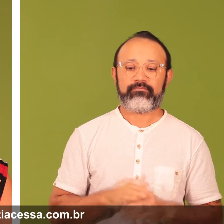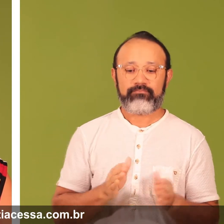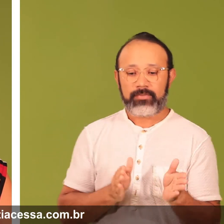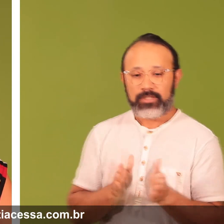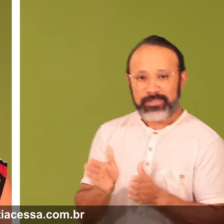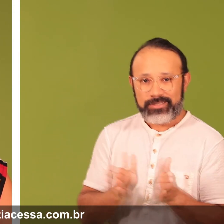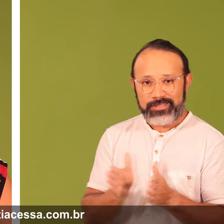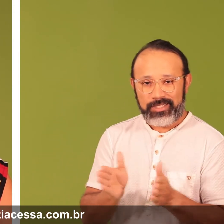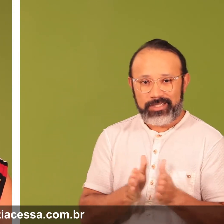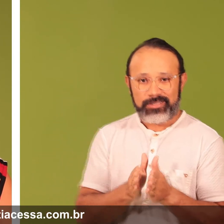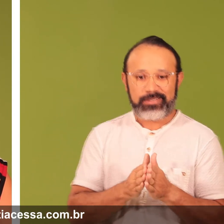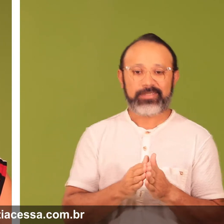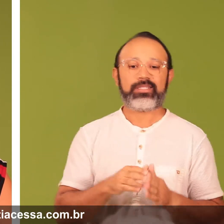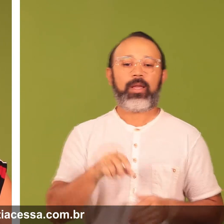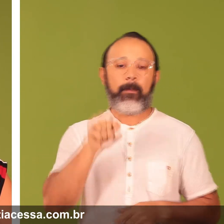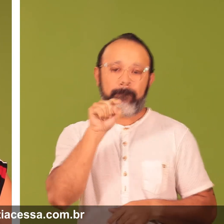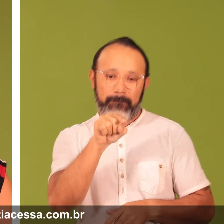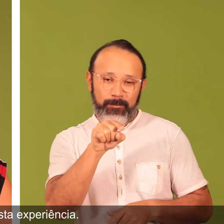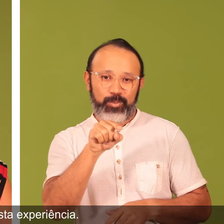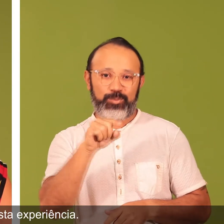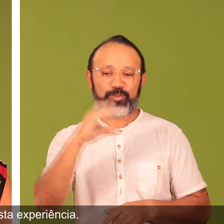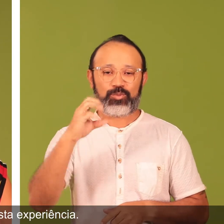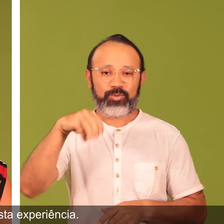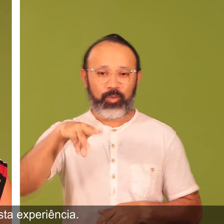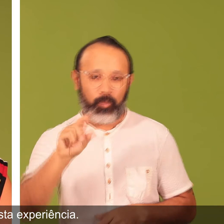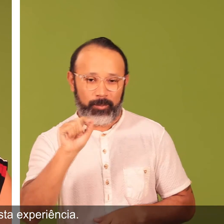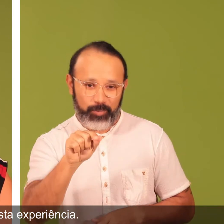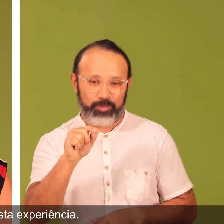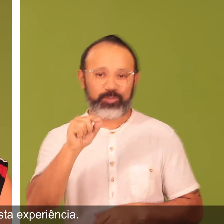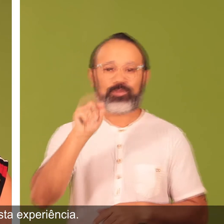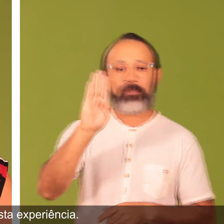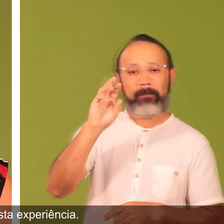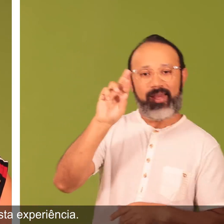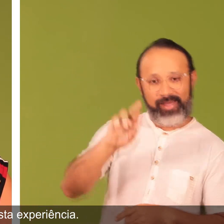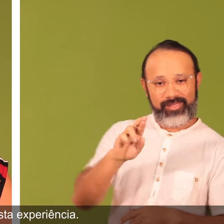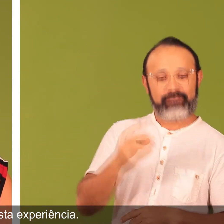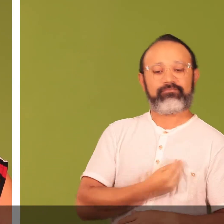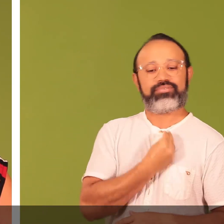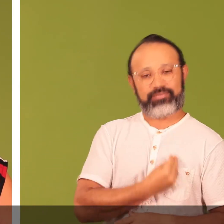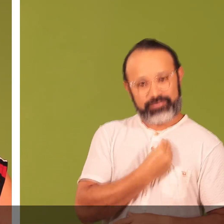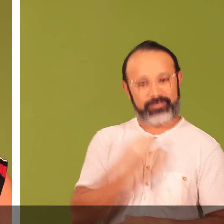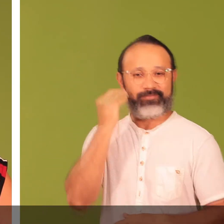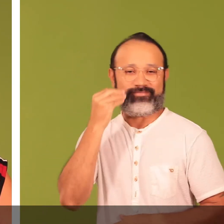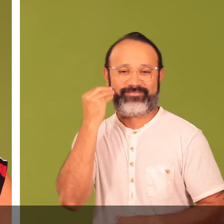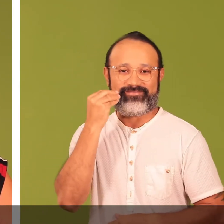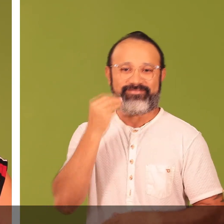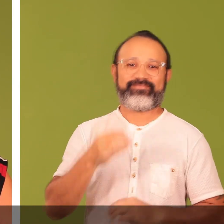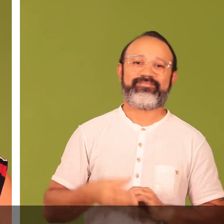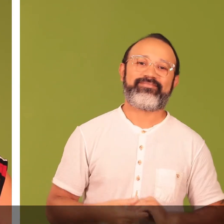tias essa.com.br e viva esta experiência